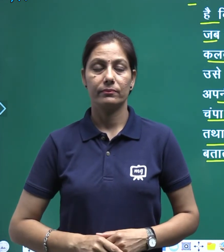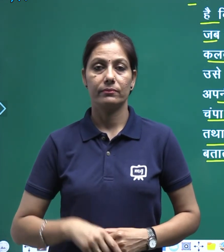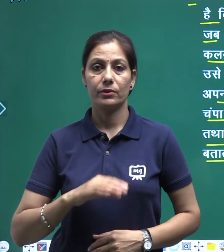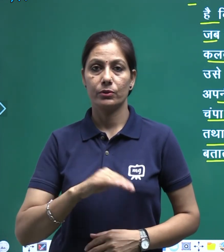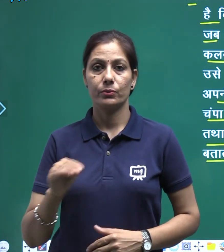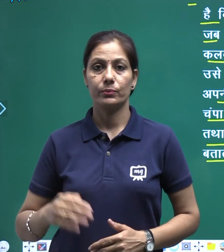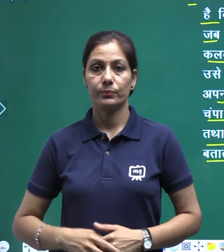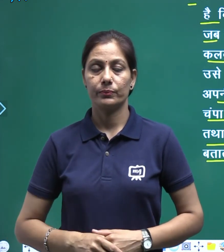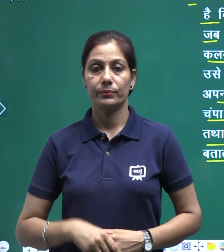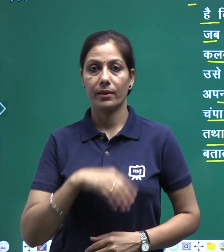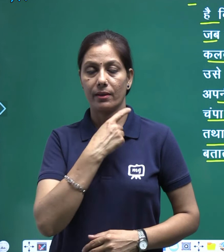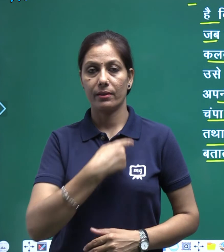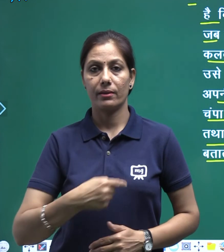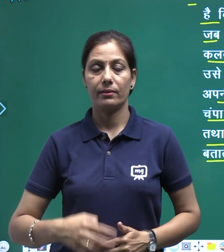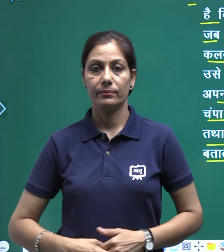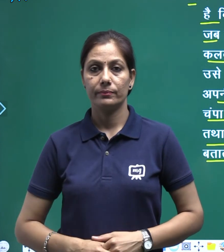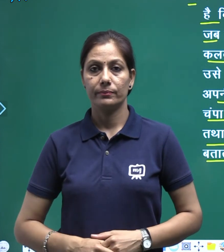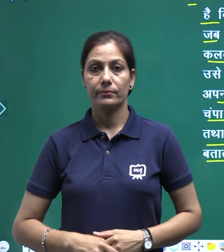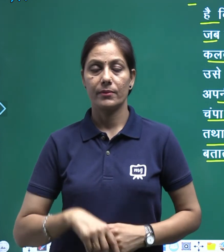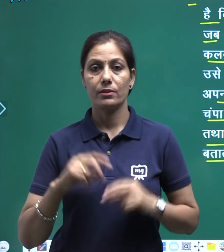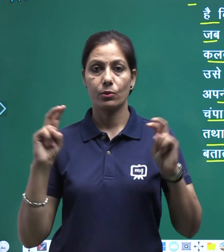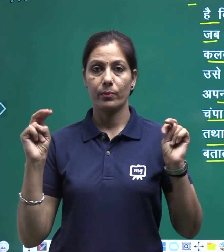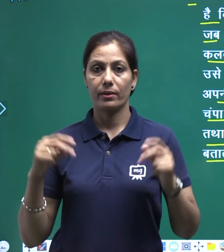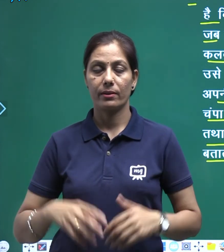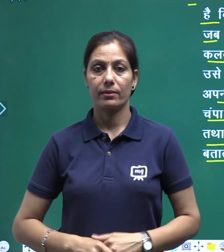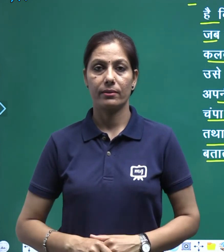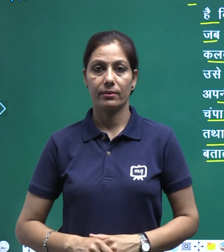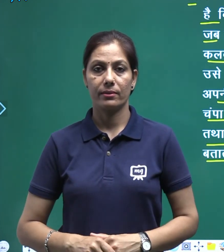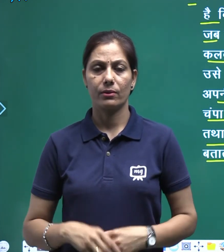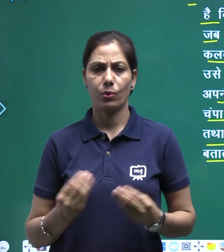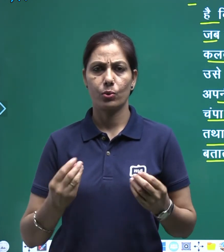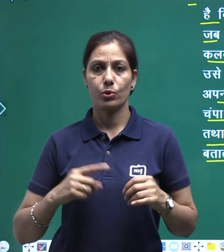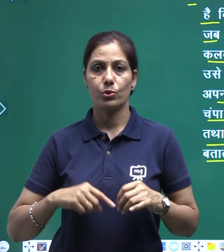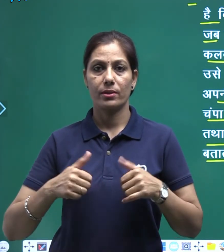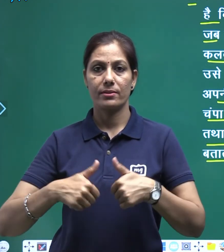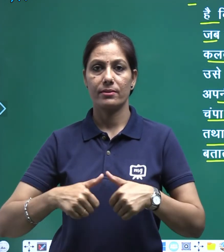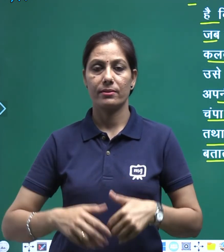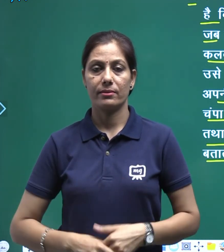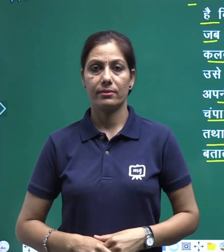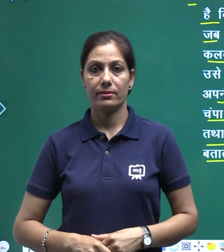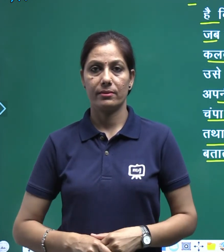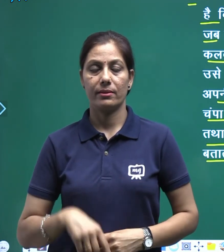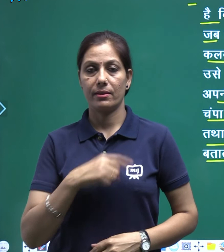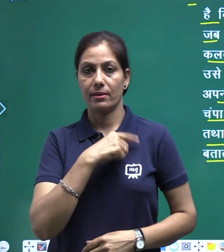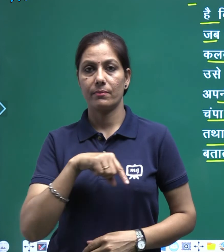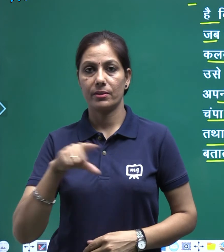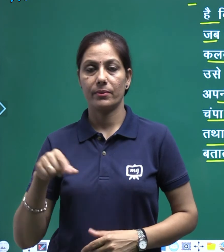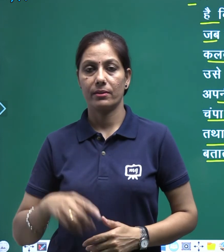बच्चों, ये थे इस अध्याय के कुछ प्रश्नोत्तर। इन्हें